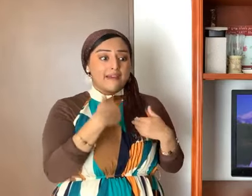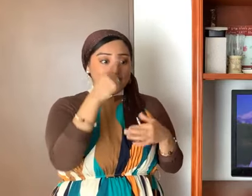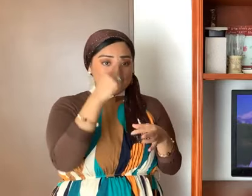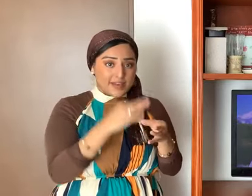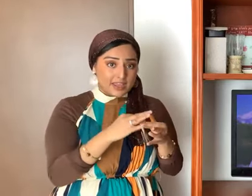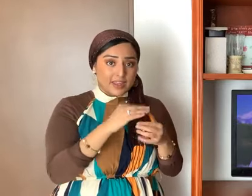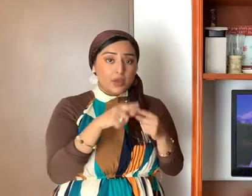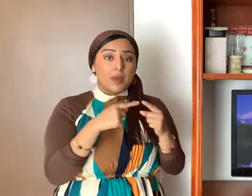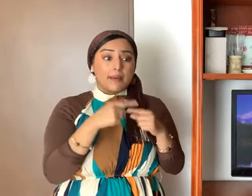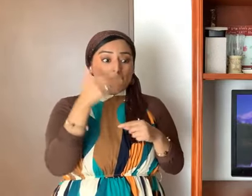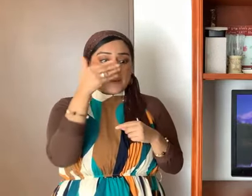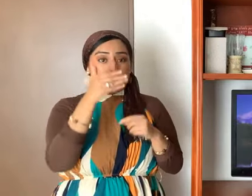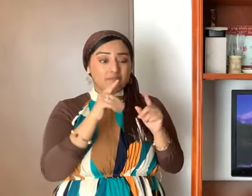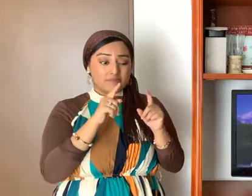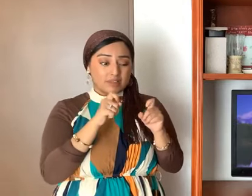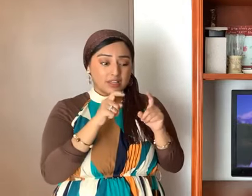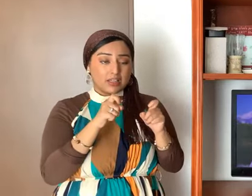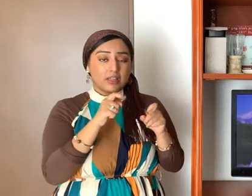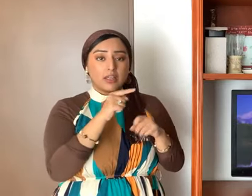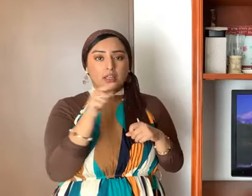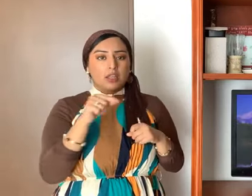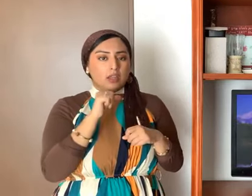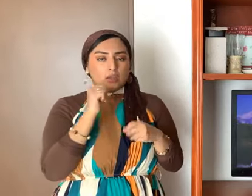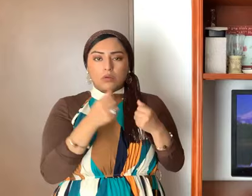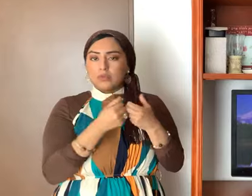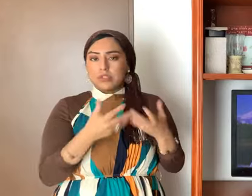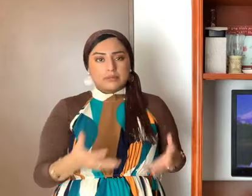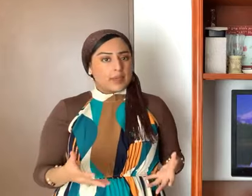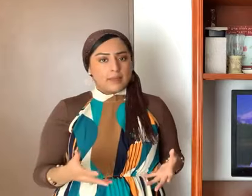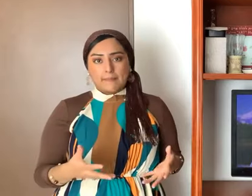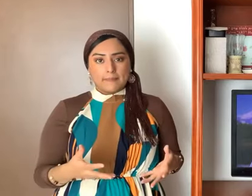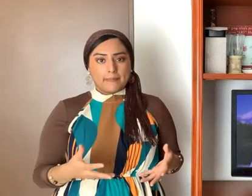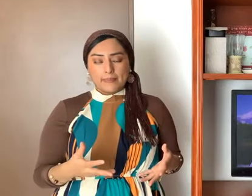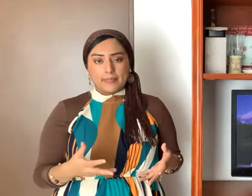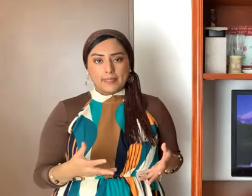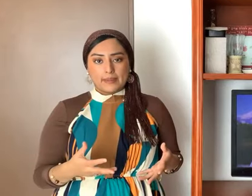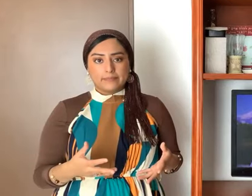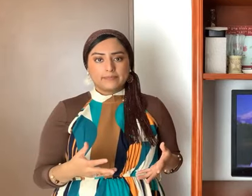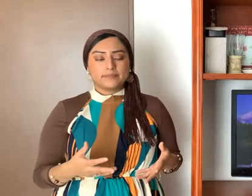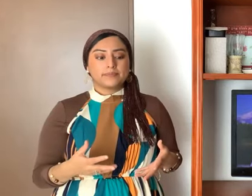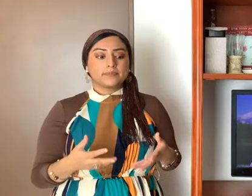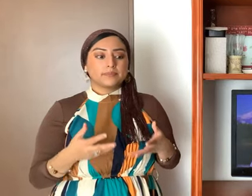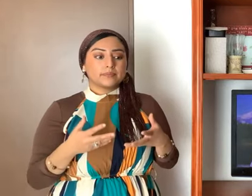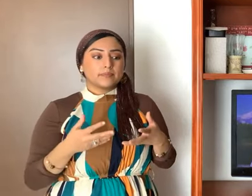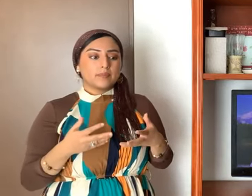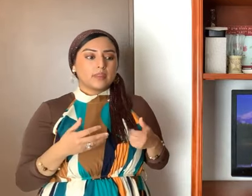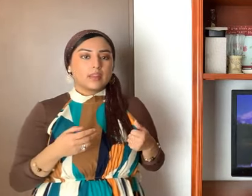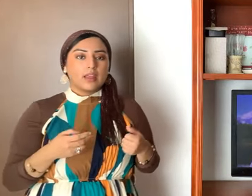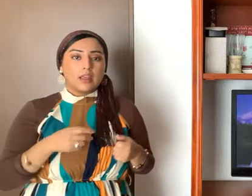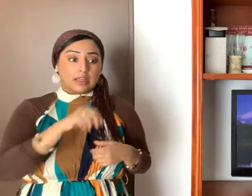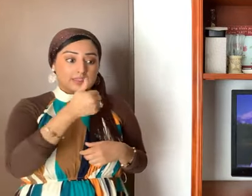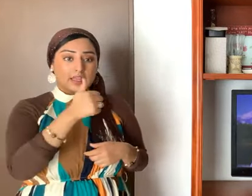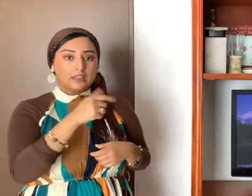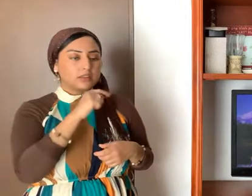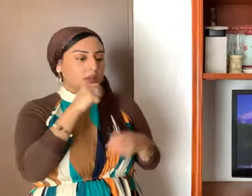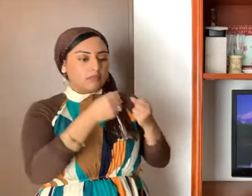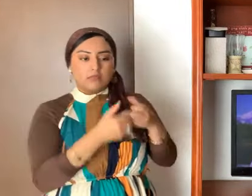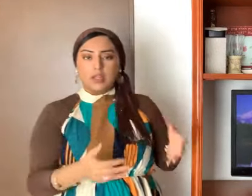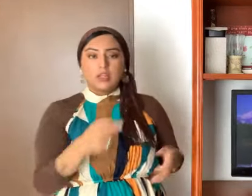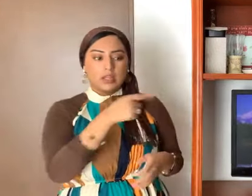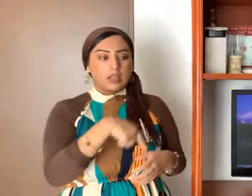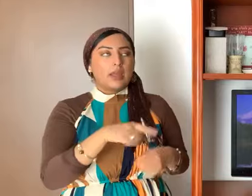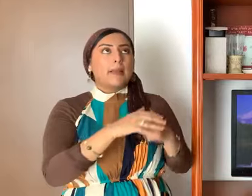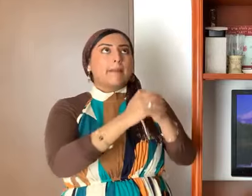porque cuando les sobrevienen pruebas no desmayan. Estos últimos 10. Estos 10 no desmayan, sino que